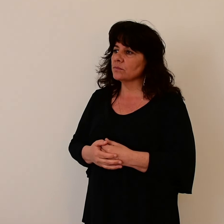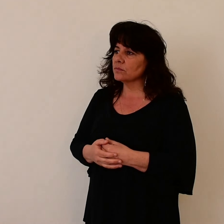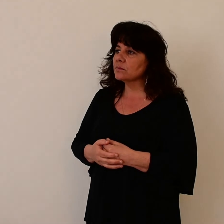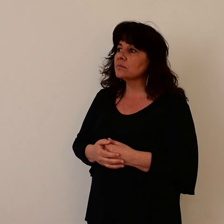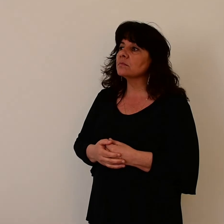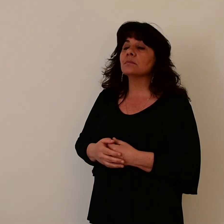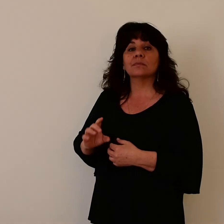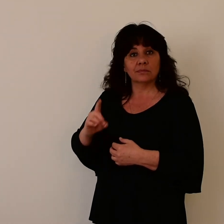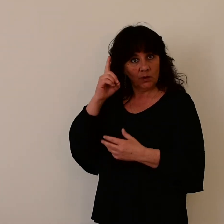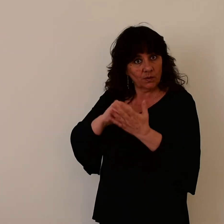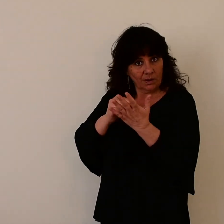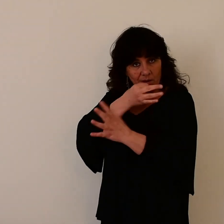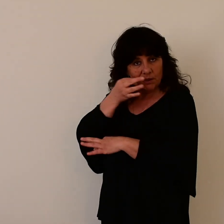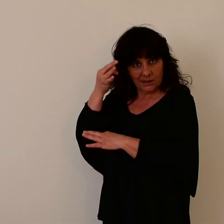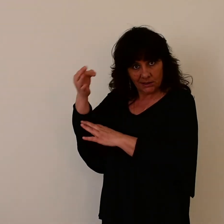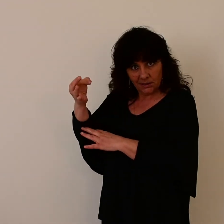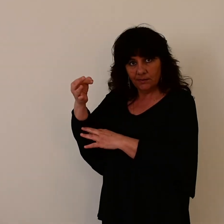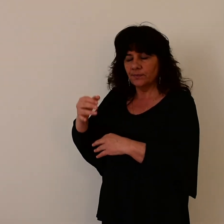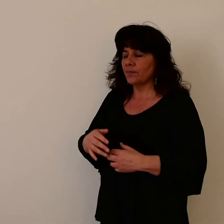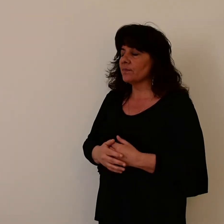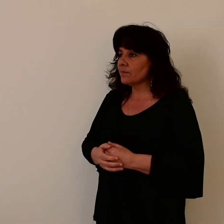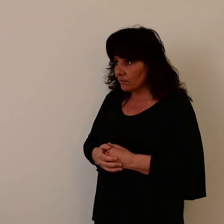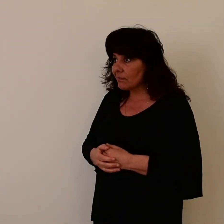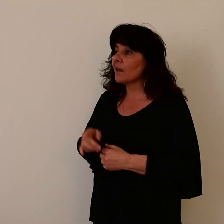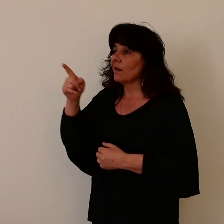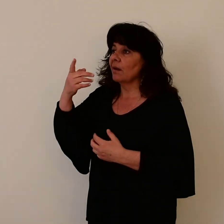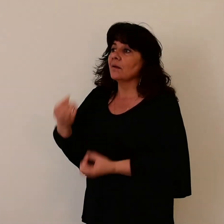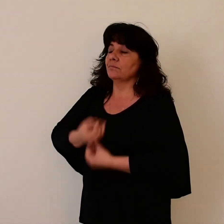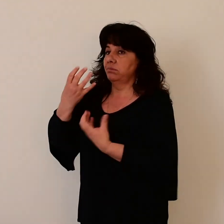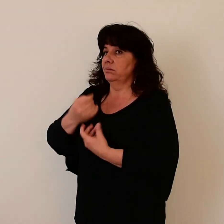Dieu dit encore à Moïse, « Tu parleras ainsi aux fils d'Israël.